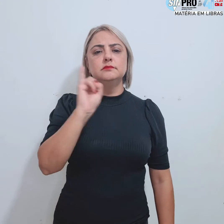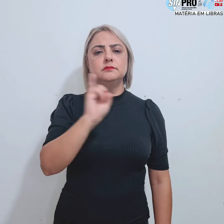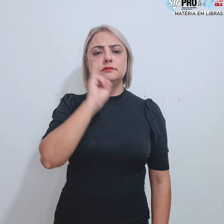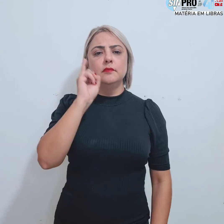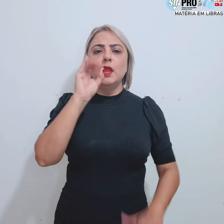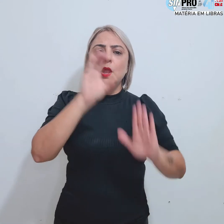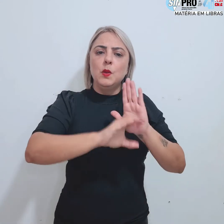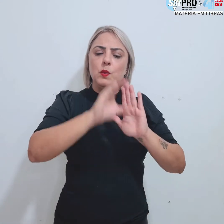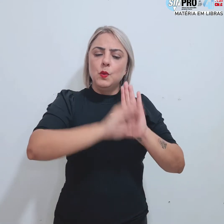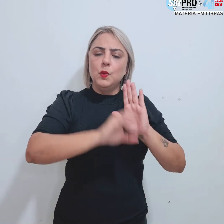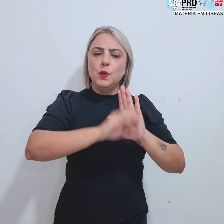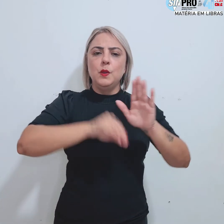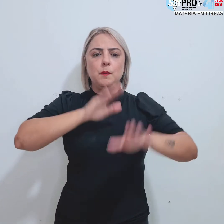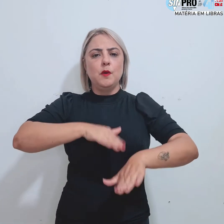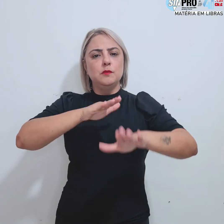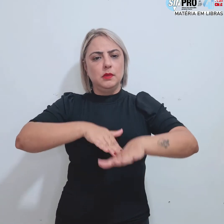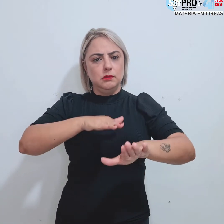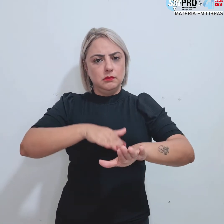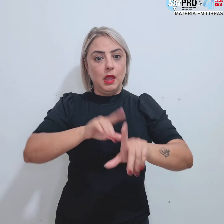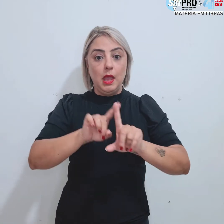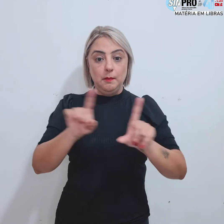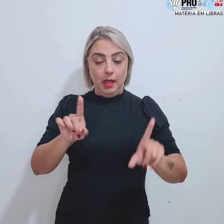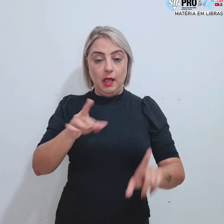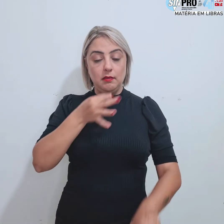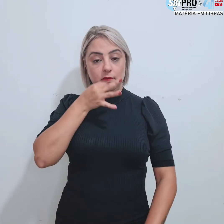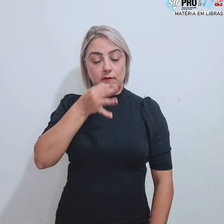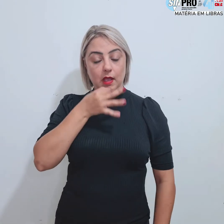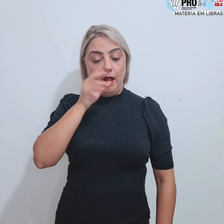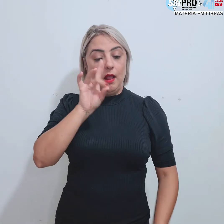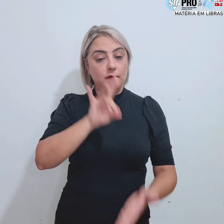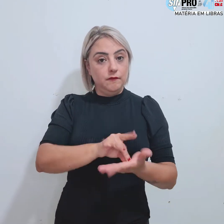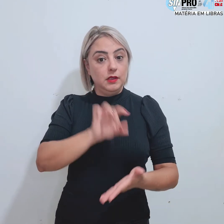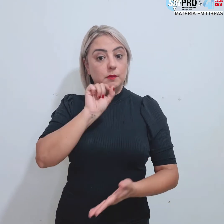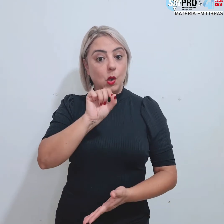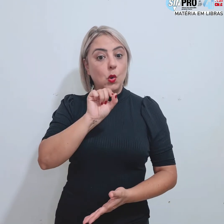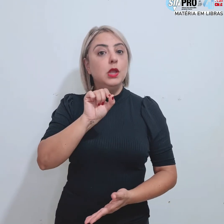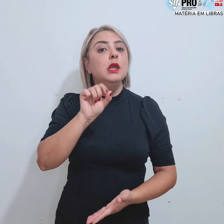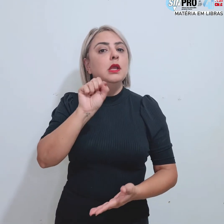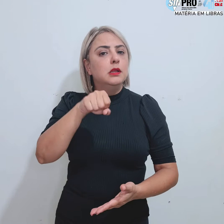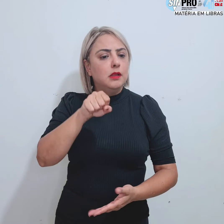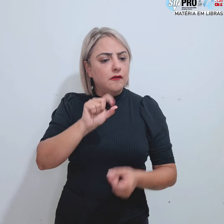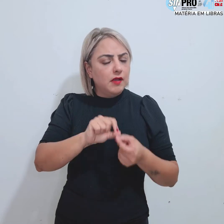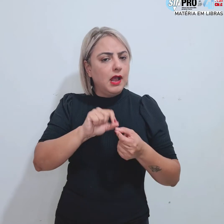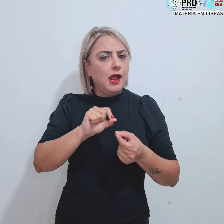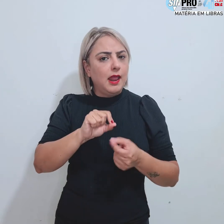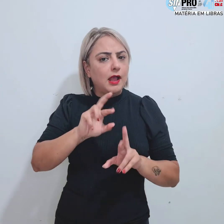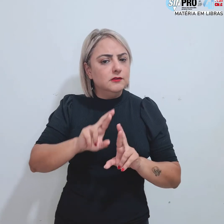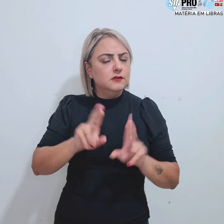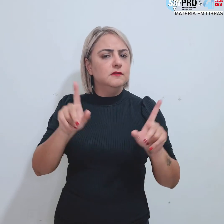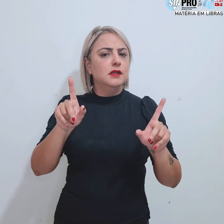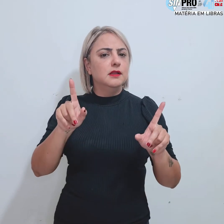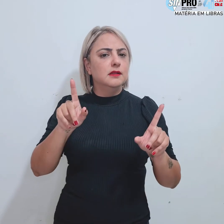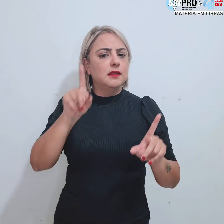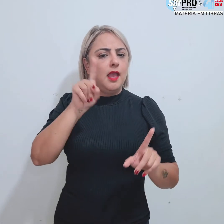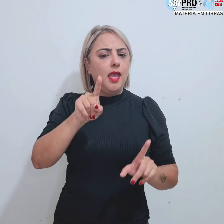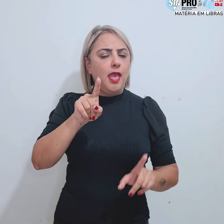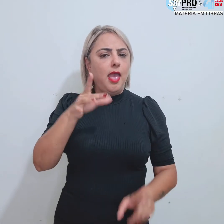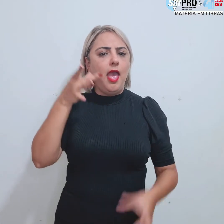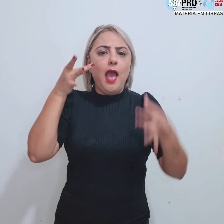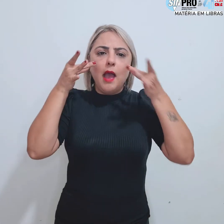importância do currículo em movimento, mas afirma que o que realmente fará a diferença é a